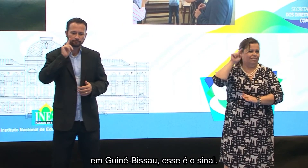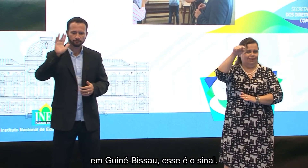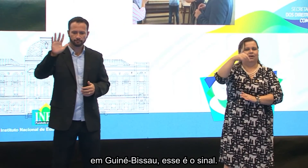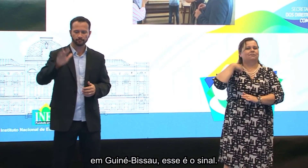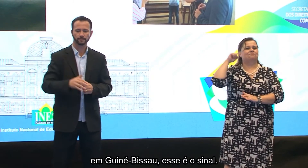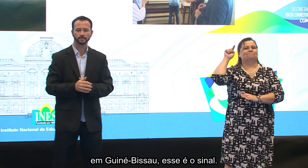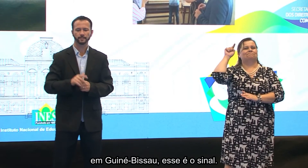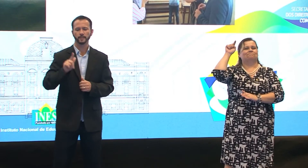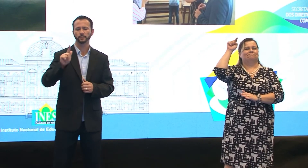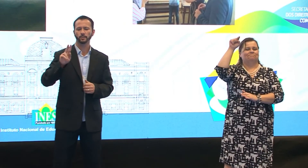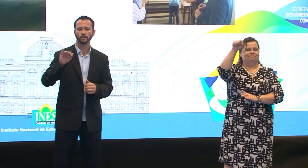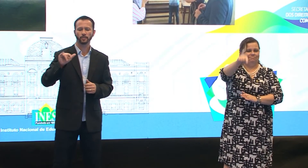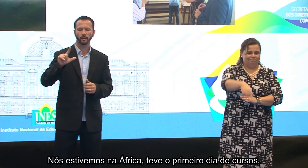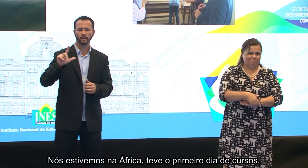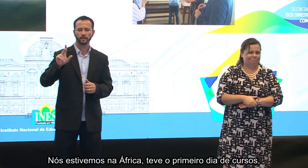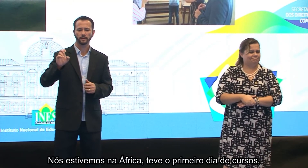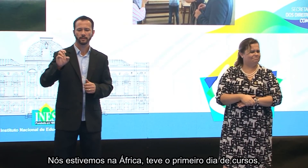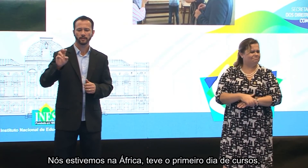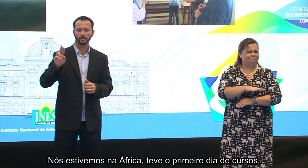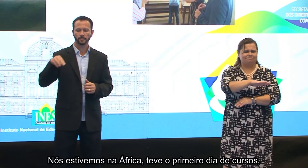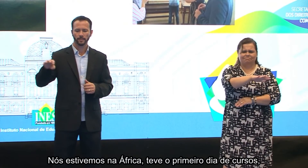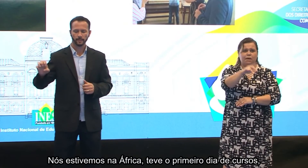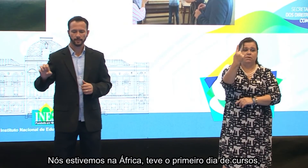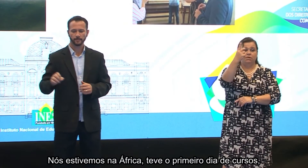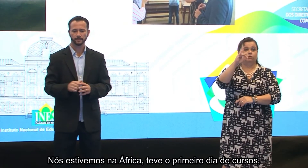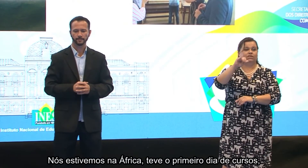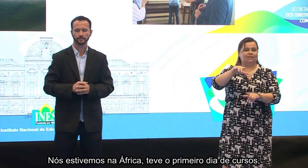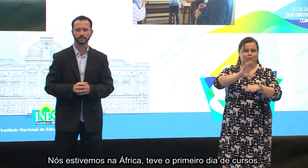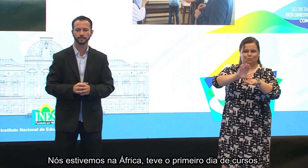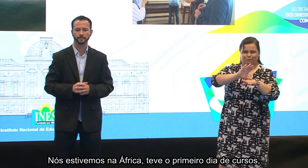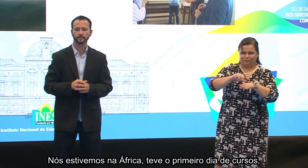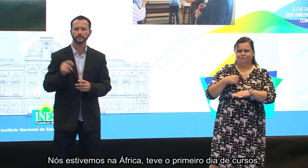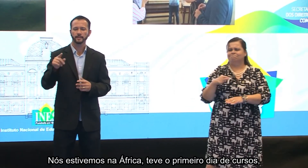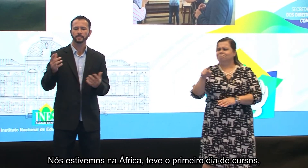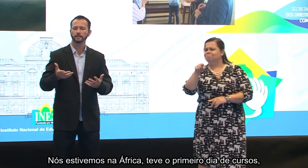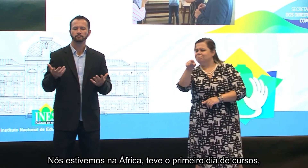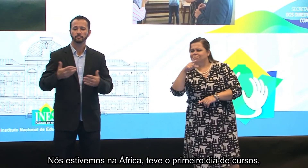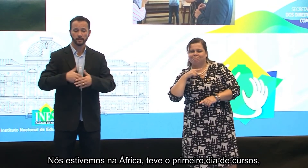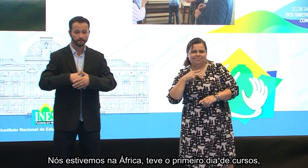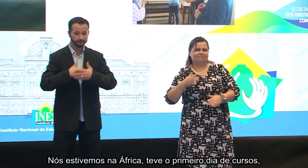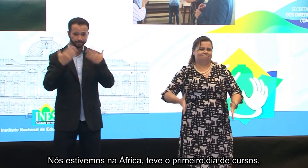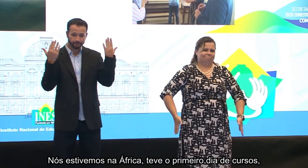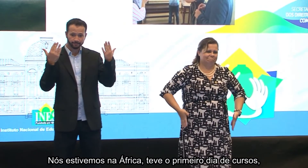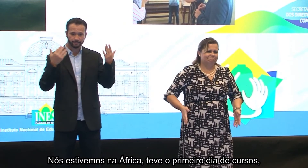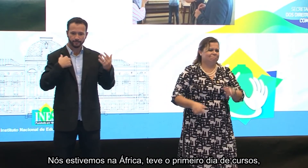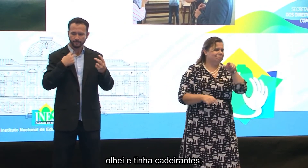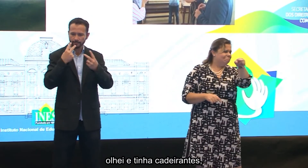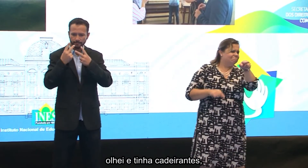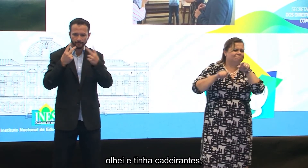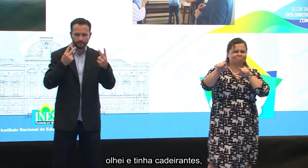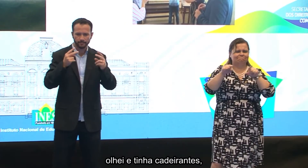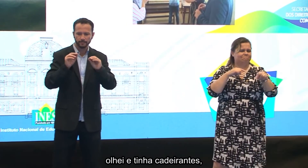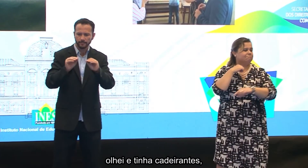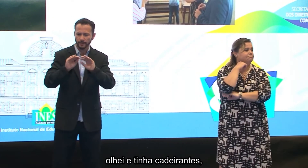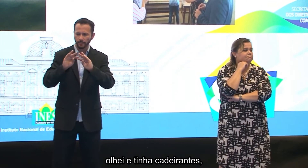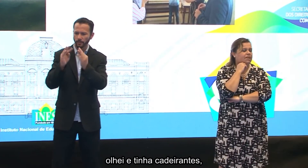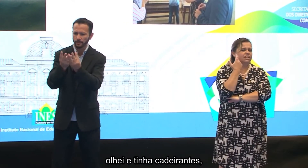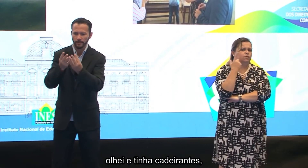este é o sinal. E nós estivemos na África e teve o primeiro dia de cursos e eu olhei e tinha